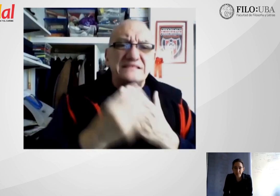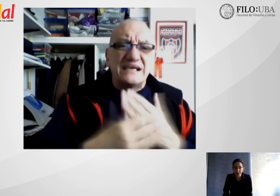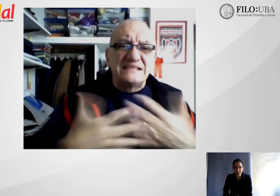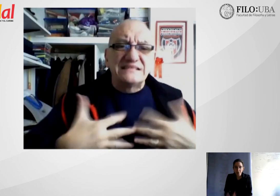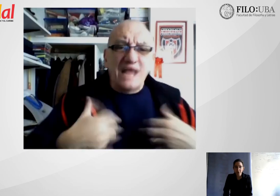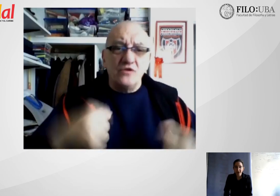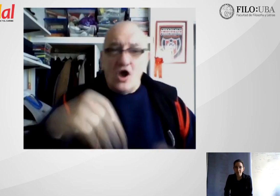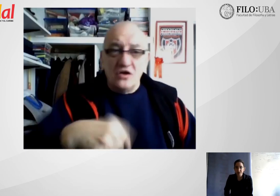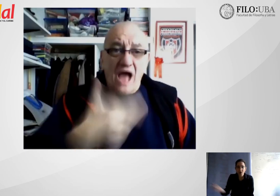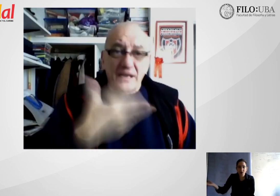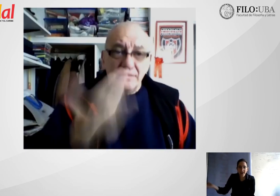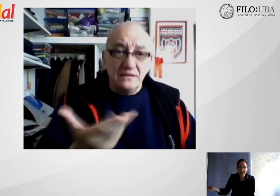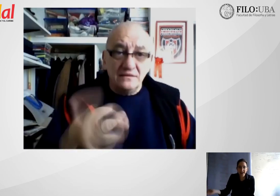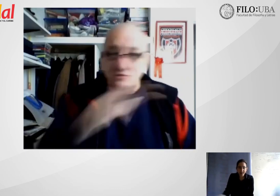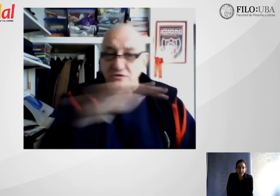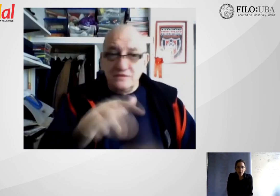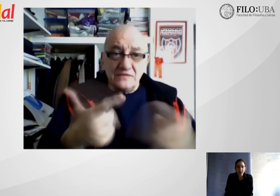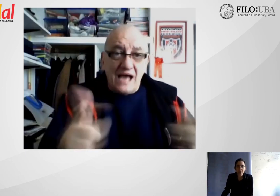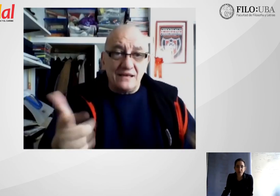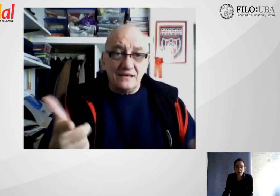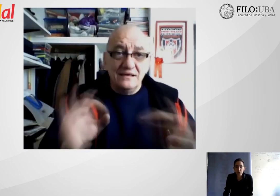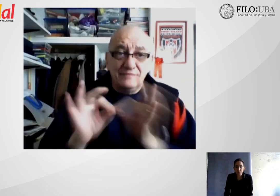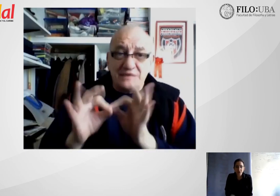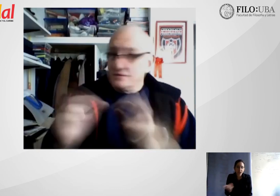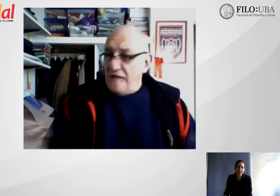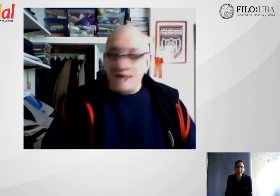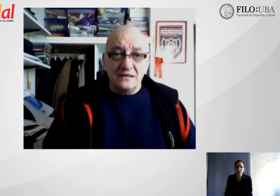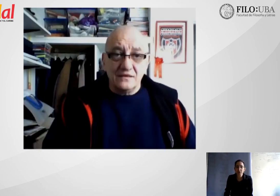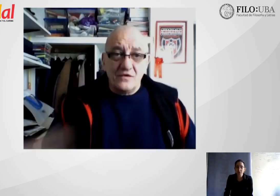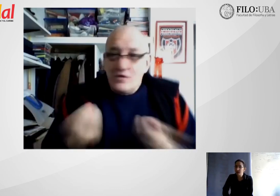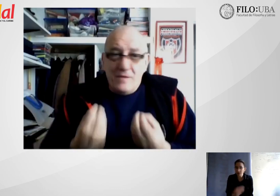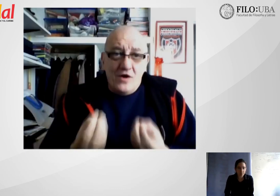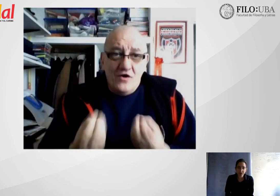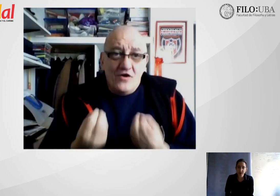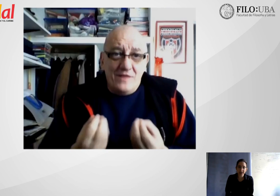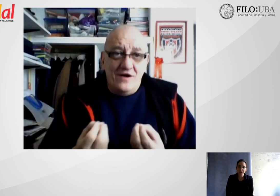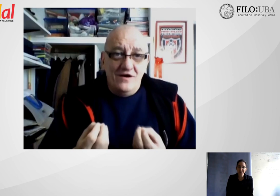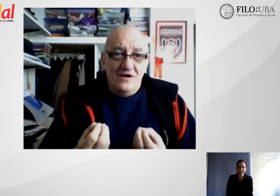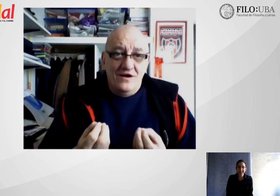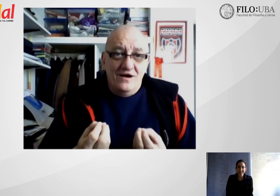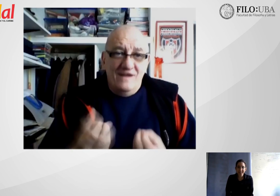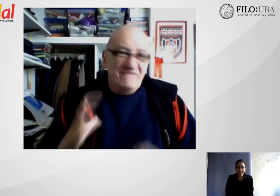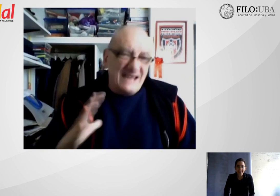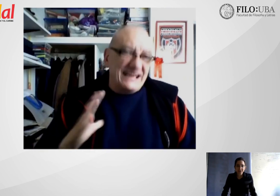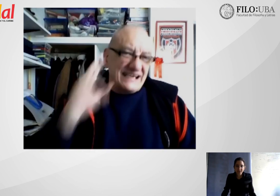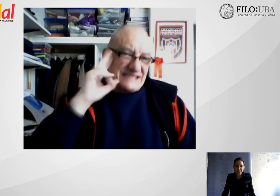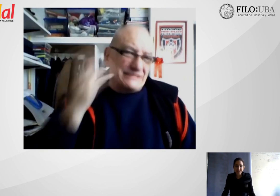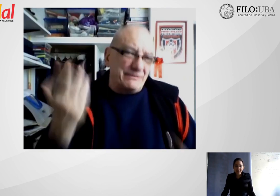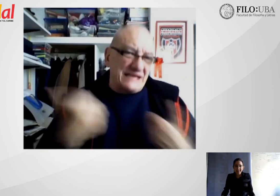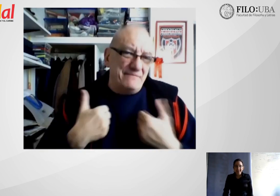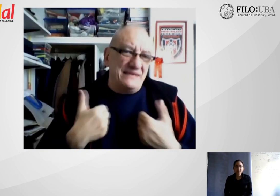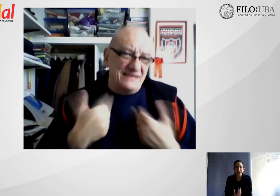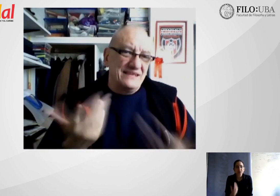el tiempo. Por ejemplo, hoy a la mañana habló el Ministerio de Salud. No tenía ni siquiera subtitulado, tampoco tenía lengua de señas. Y